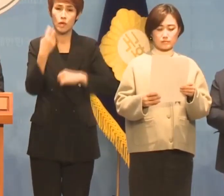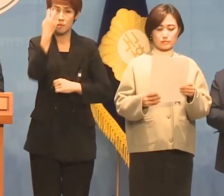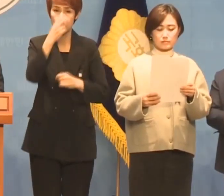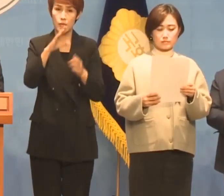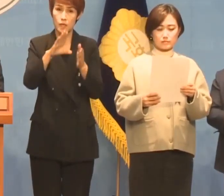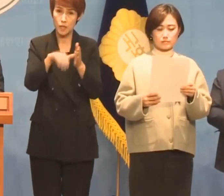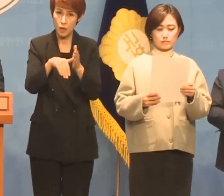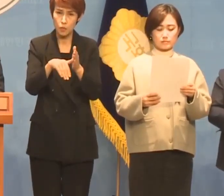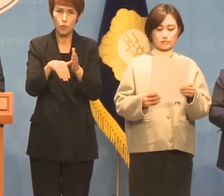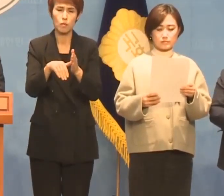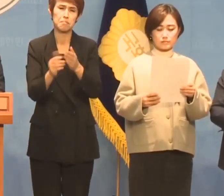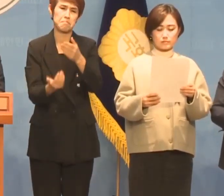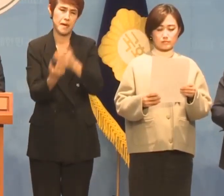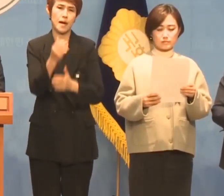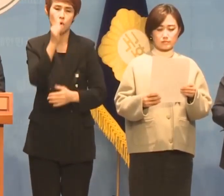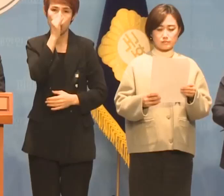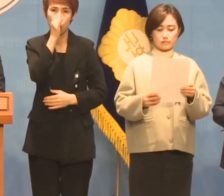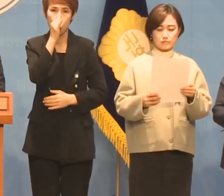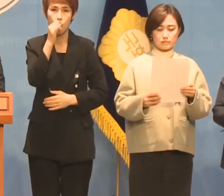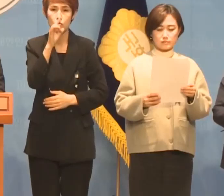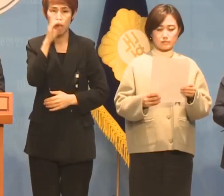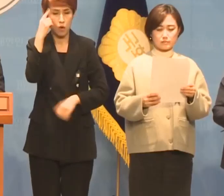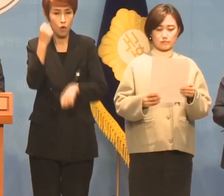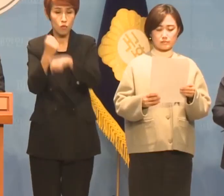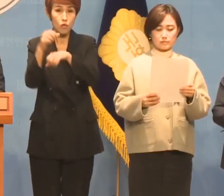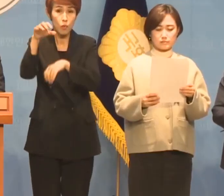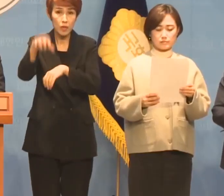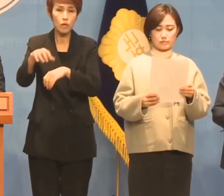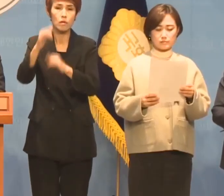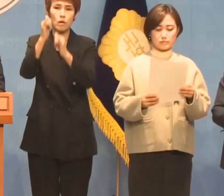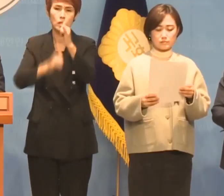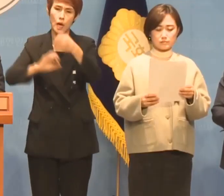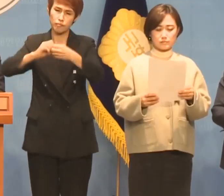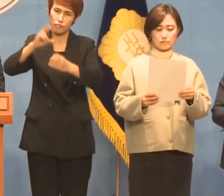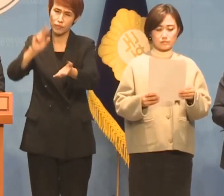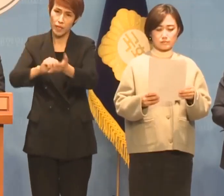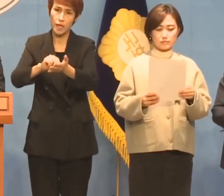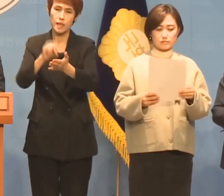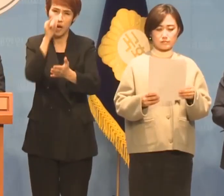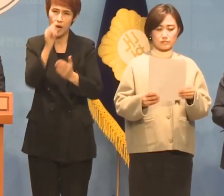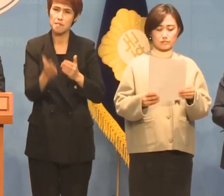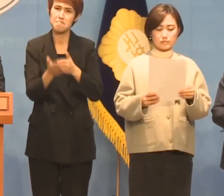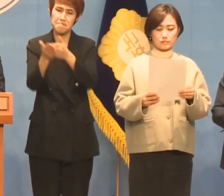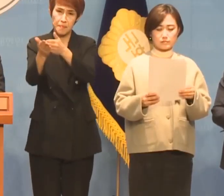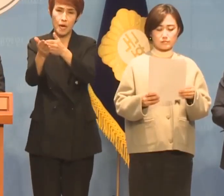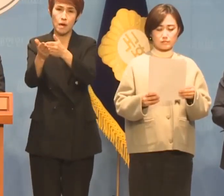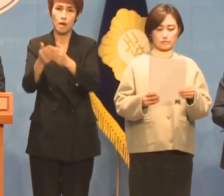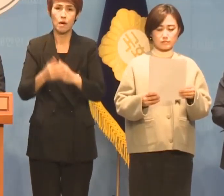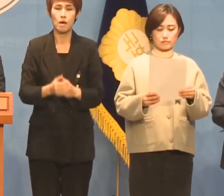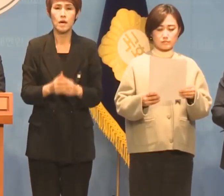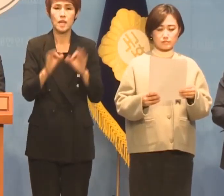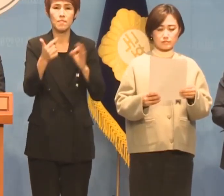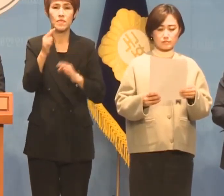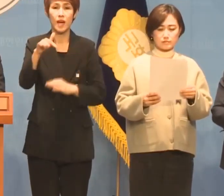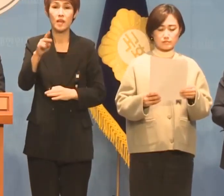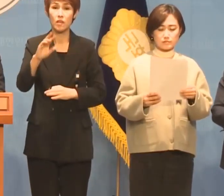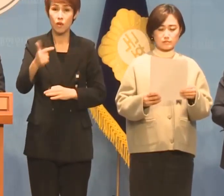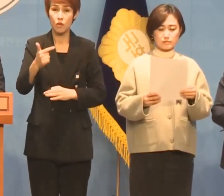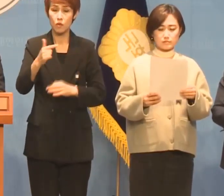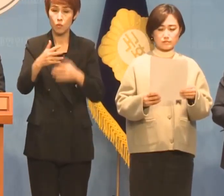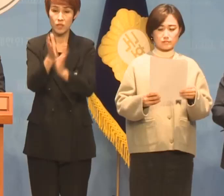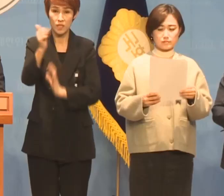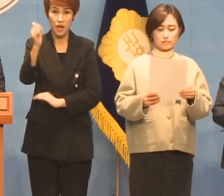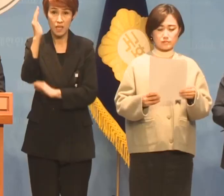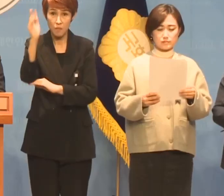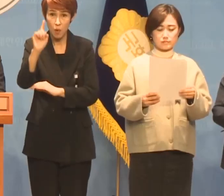국정감사에서도 이미 한국학중앙연구원의 역사 왜곡 문제가 지적된 바 있습니다. 당시 김남년 원장은